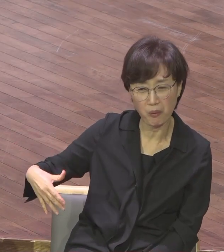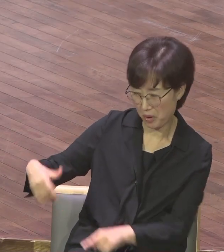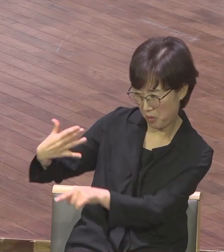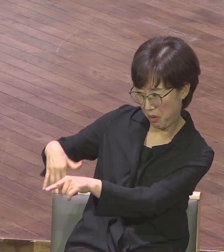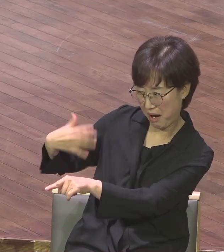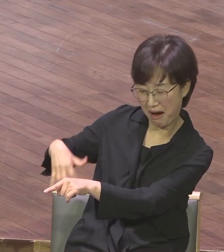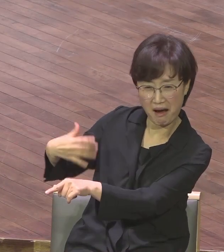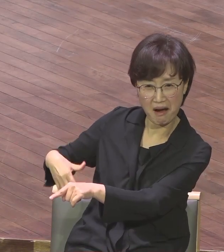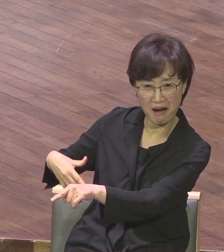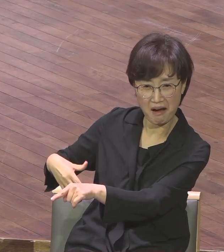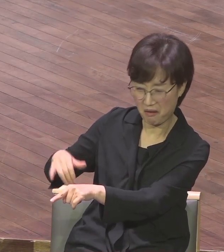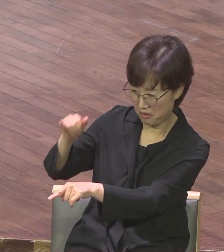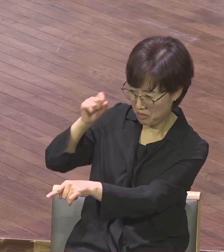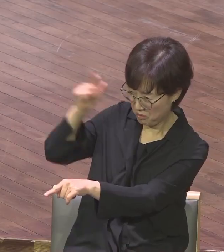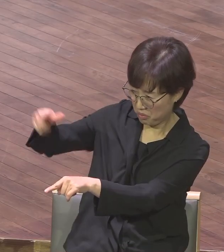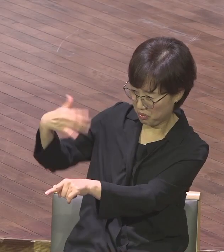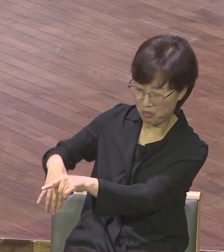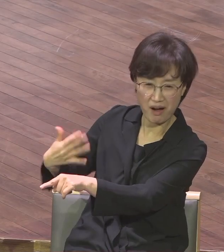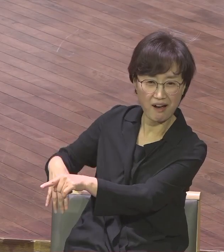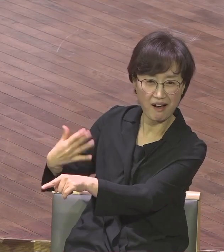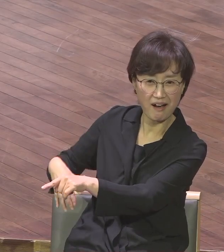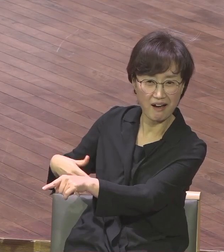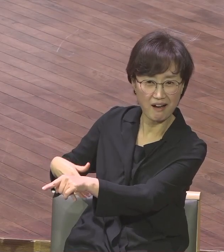아니야. 이야.